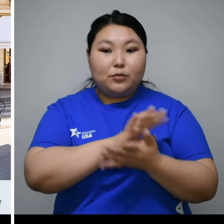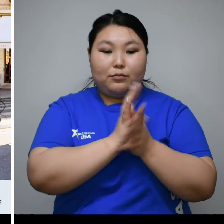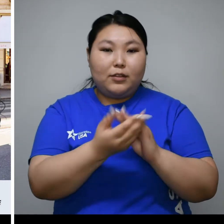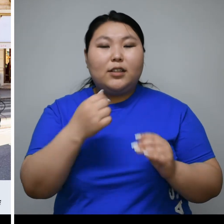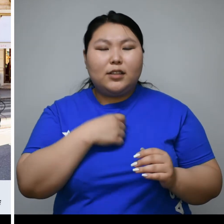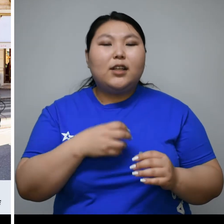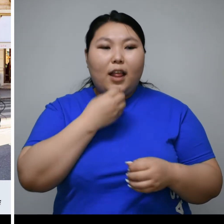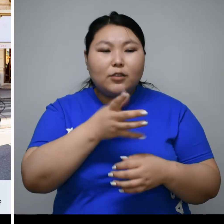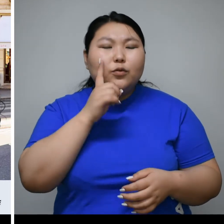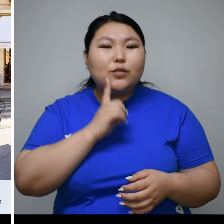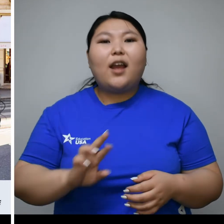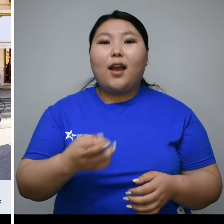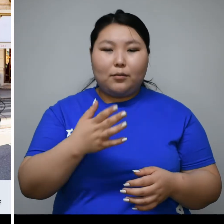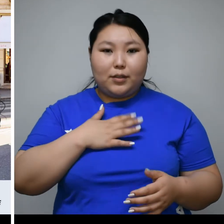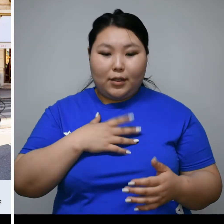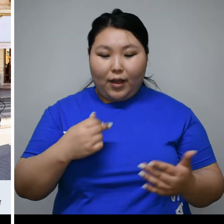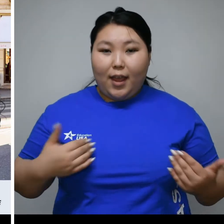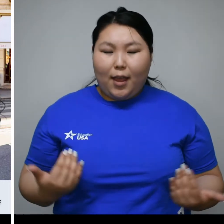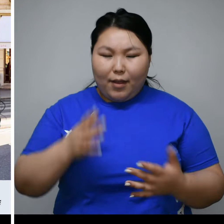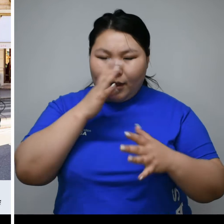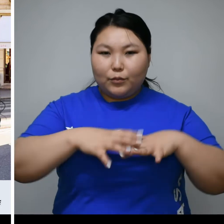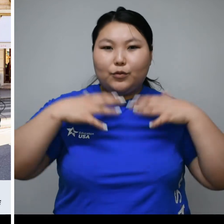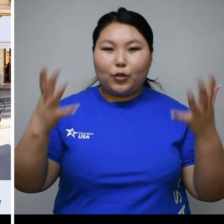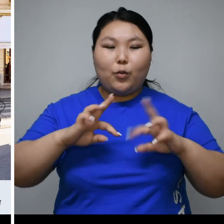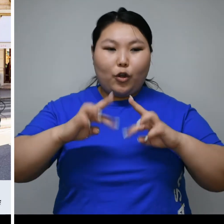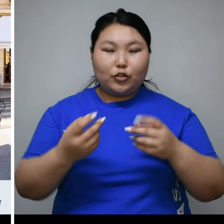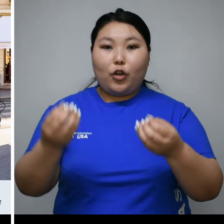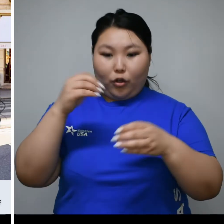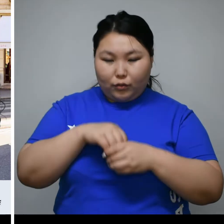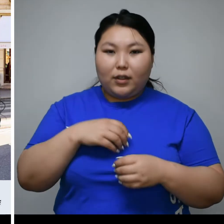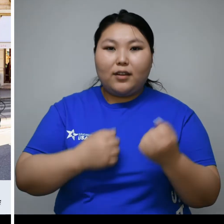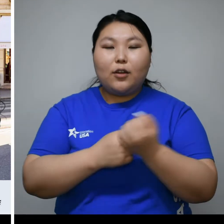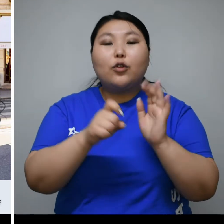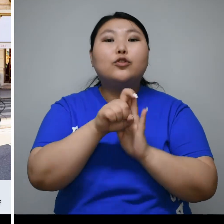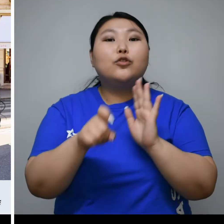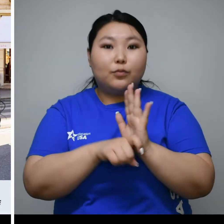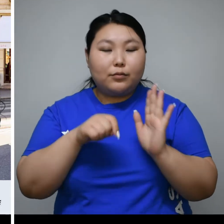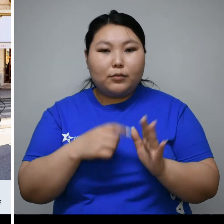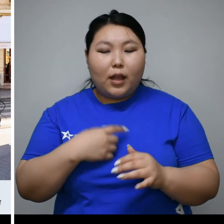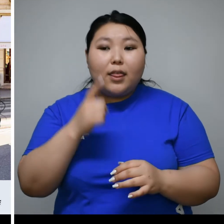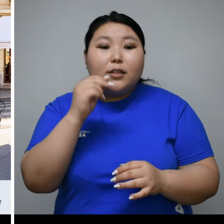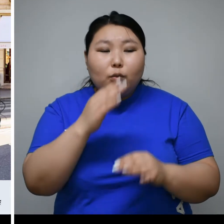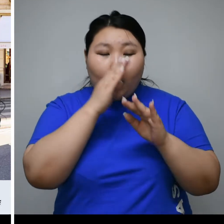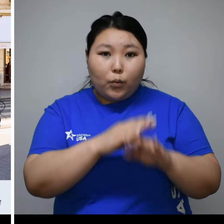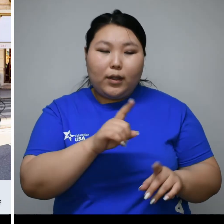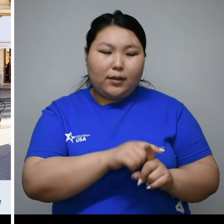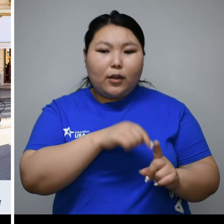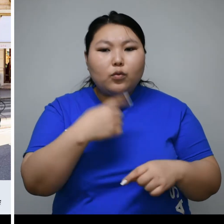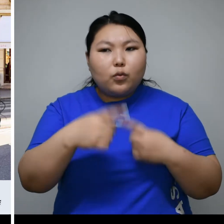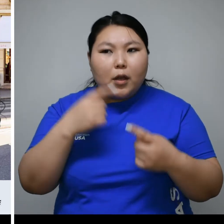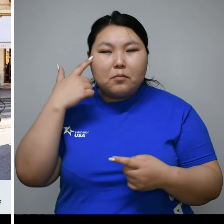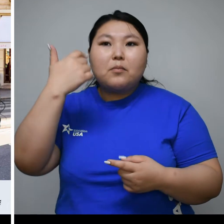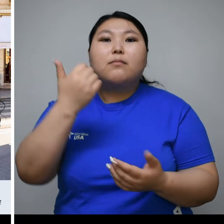болохоор надаа яагаад гэвэл үнэхээр миний амьдралд маш том өөрчлөлт оруулсан тэтгэлэгт хөтөлбөр болохоор би ингээд нэг ч гэсэн хүмүүсд энэний